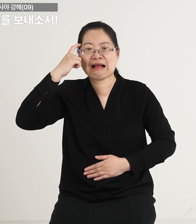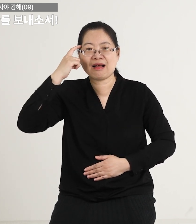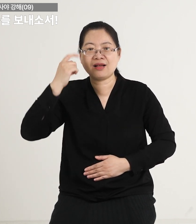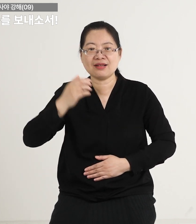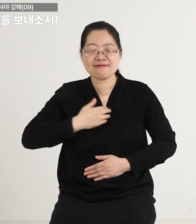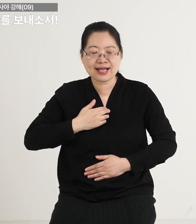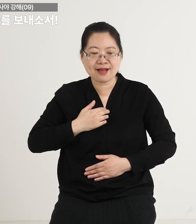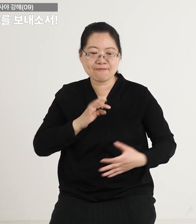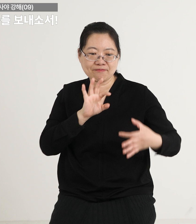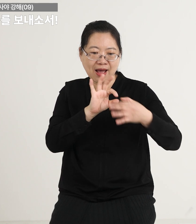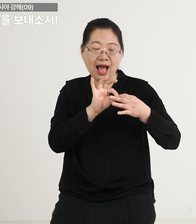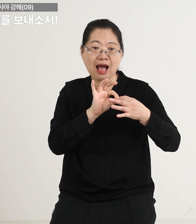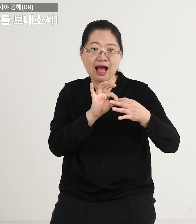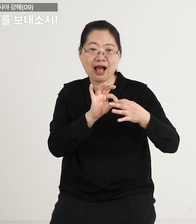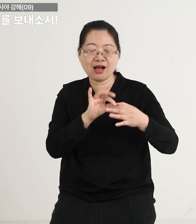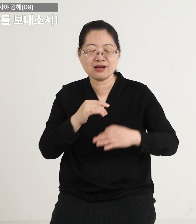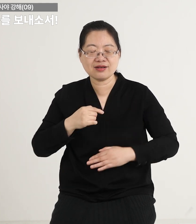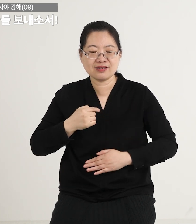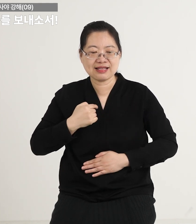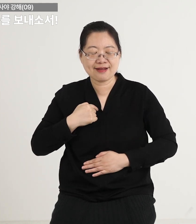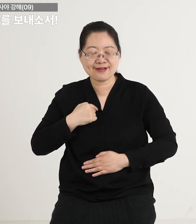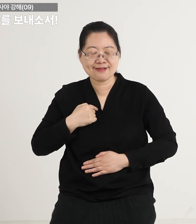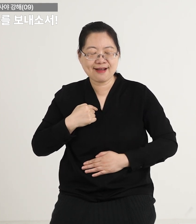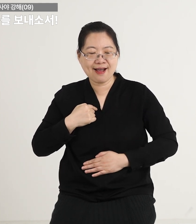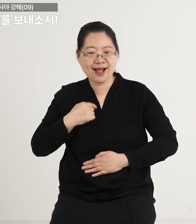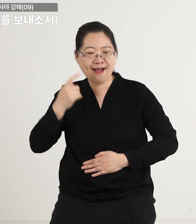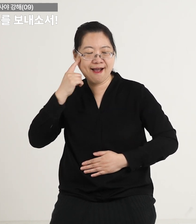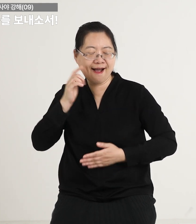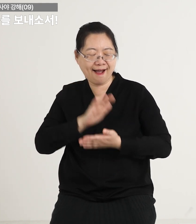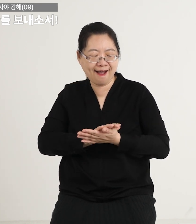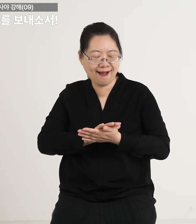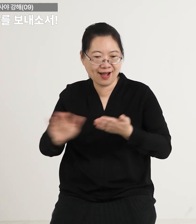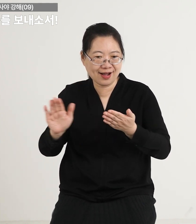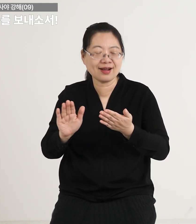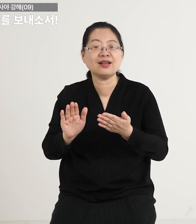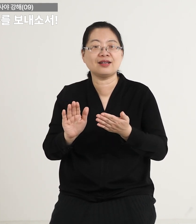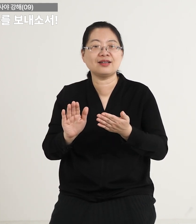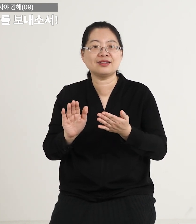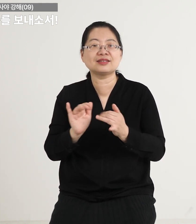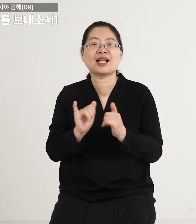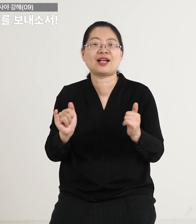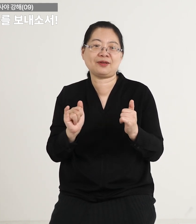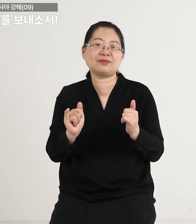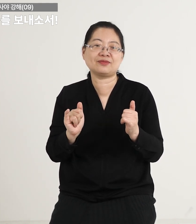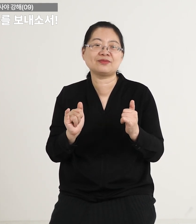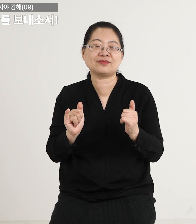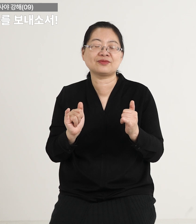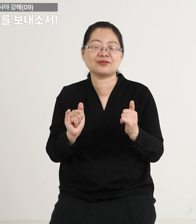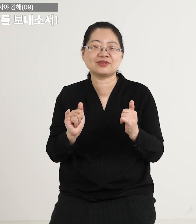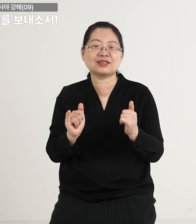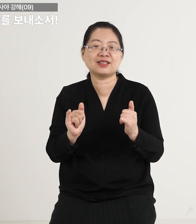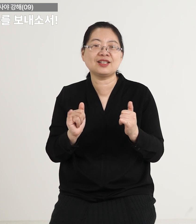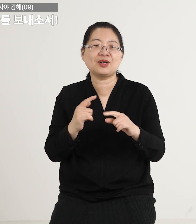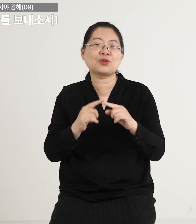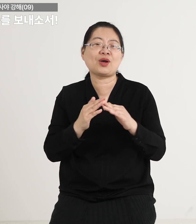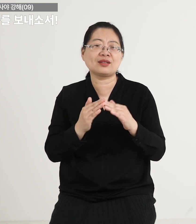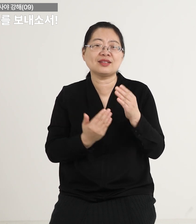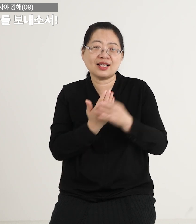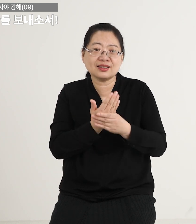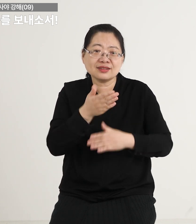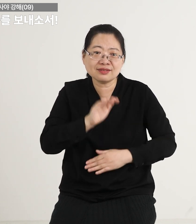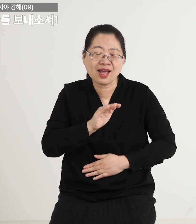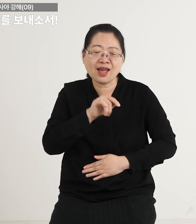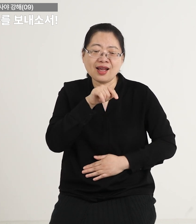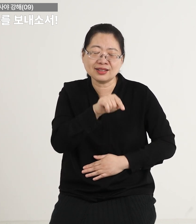자기가 관여가 돼야 직성이 풀리는 하구잡이들, 이게 꼭 생긴다고요. 이게 얼마나 위험한 일인